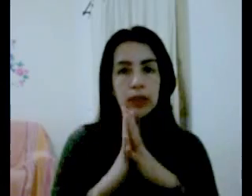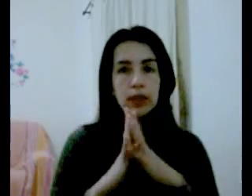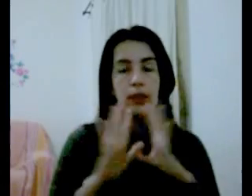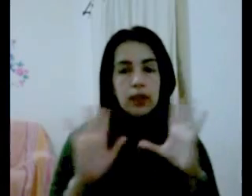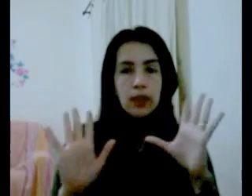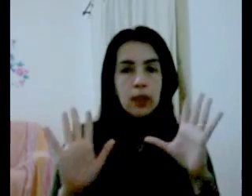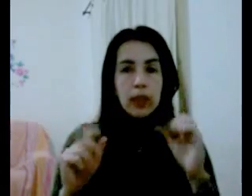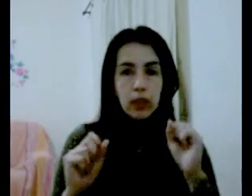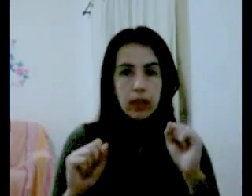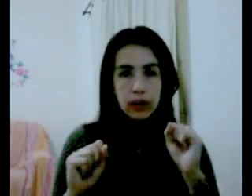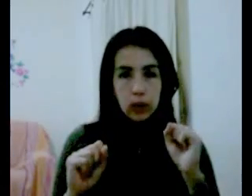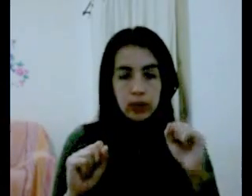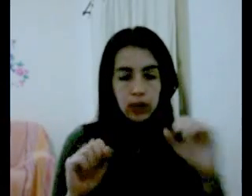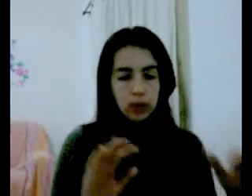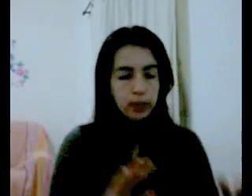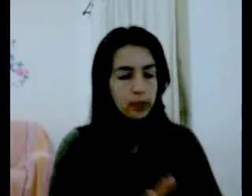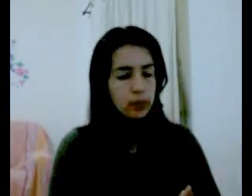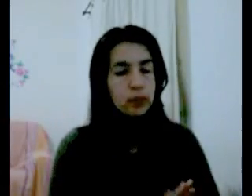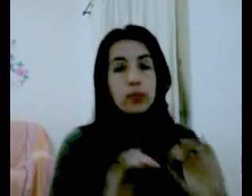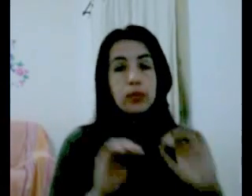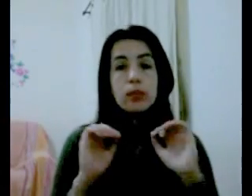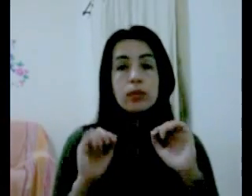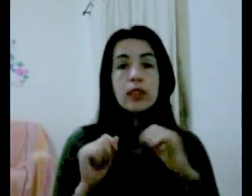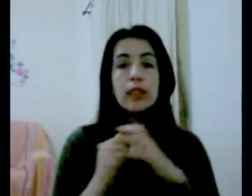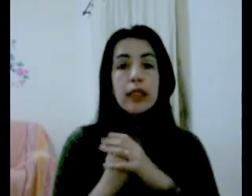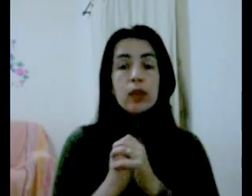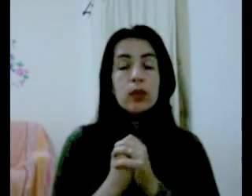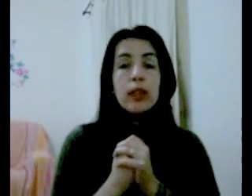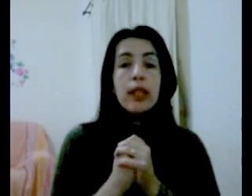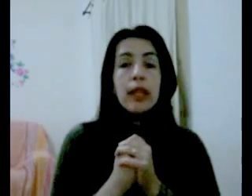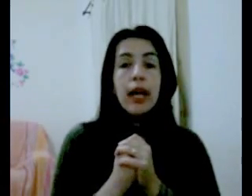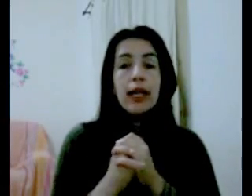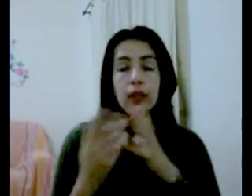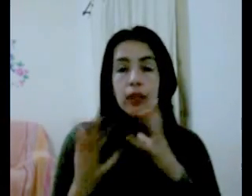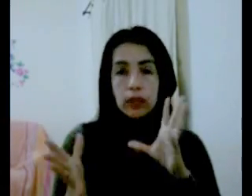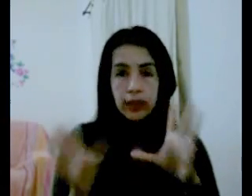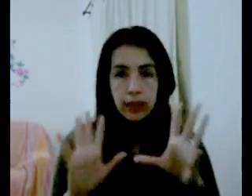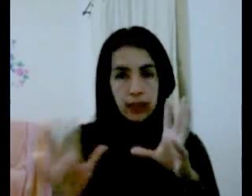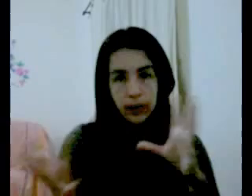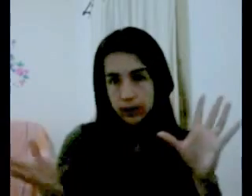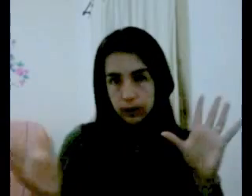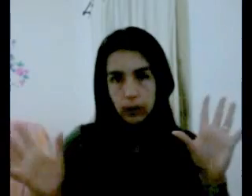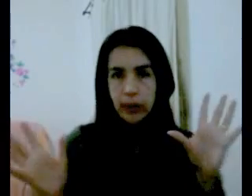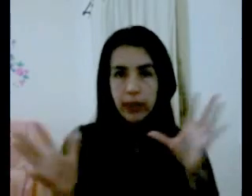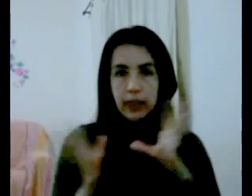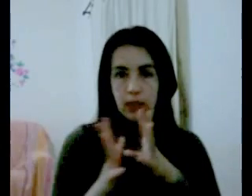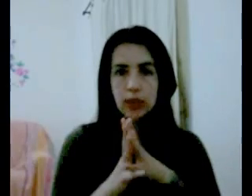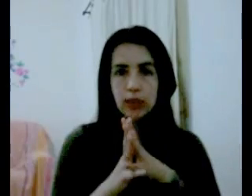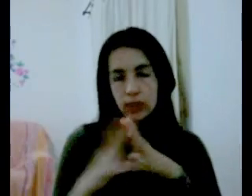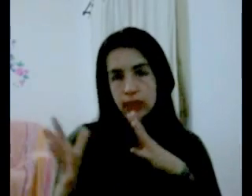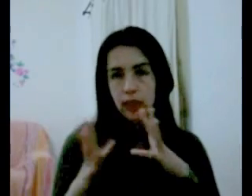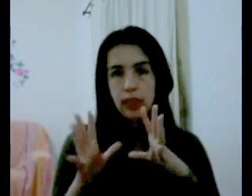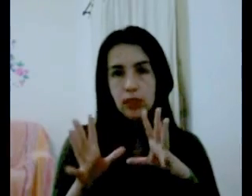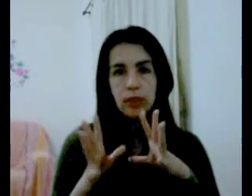antibiótico e melhora a situação. Então, aí agora eu não sei como é que é isso, né,